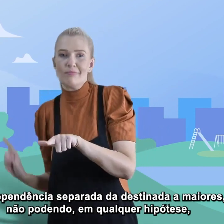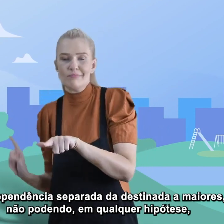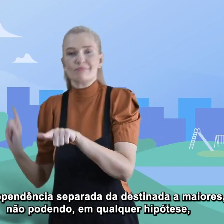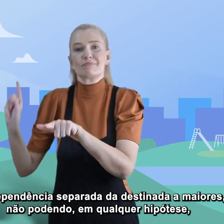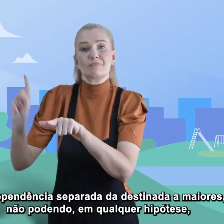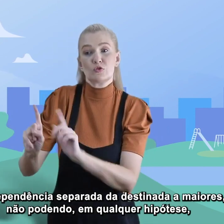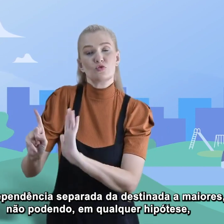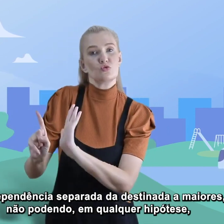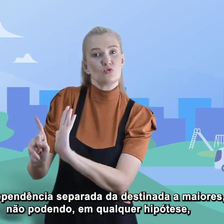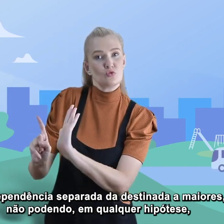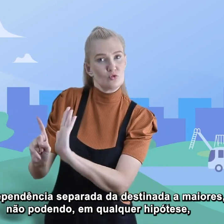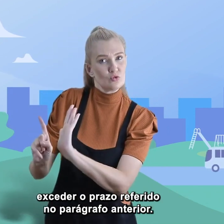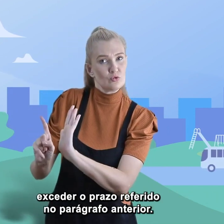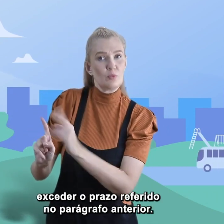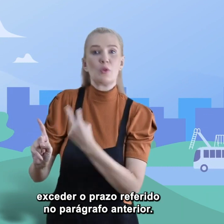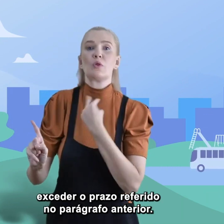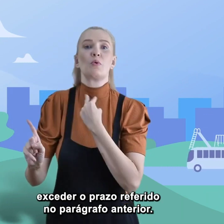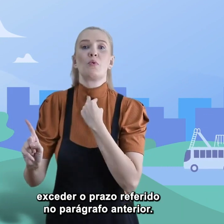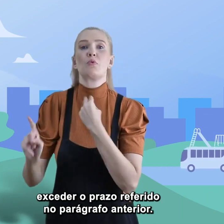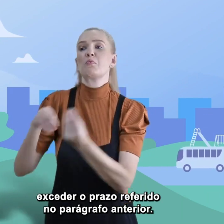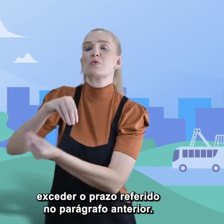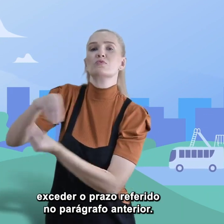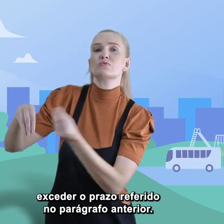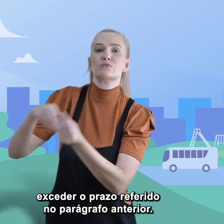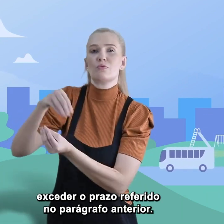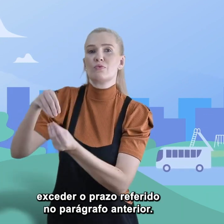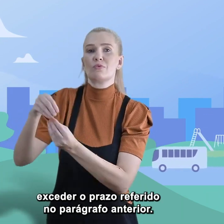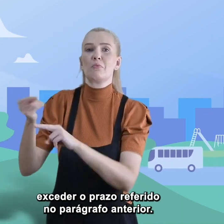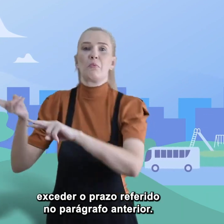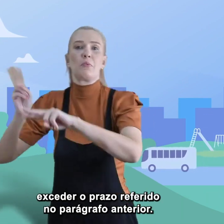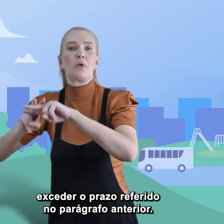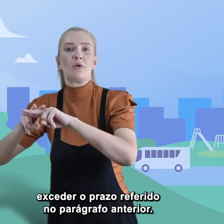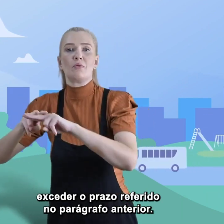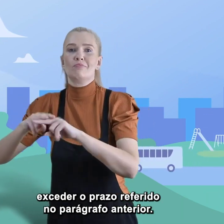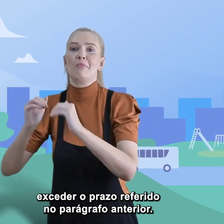qualquer hipótese, exceder o prazo referido no parágrafo anterior.